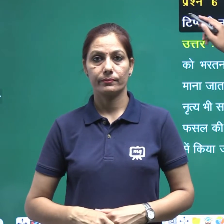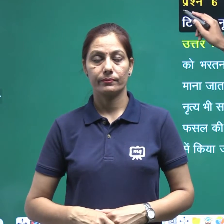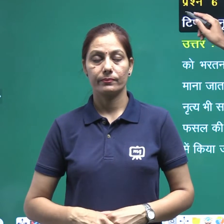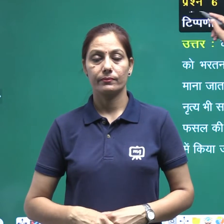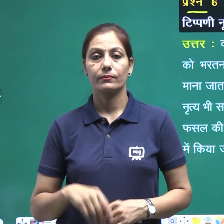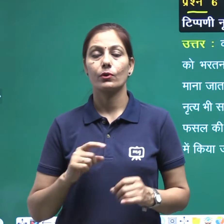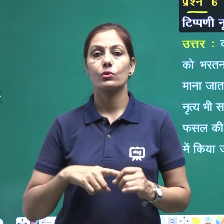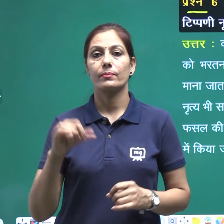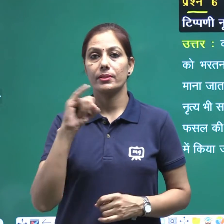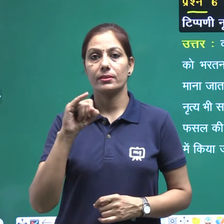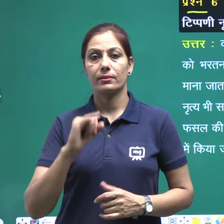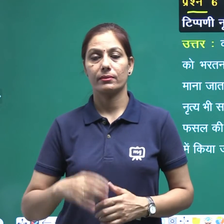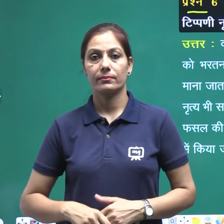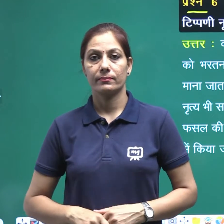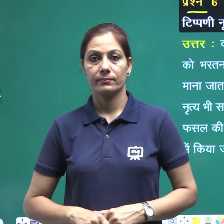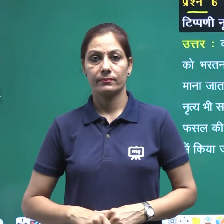प्रश्न 6,